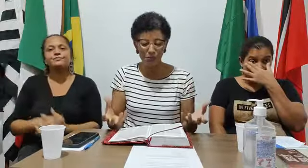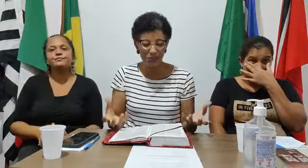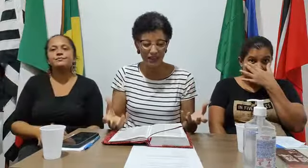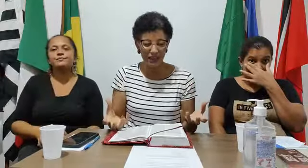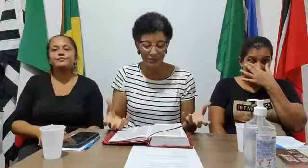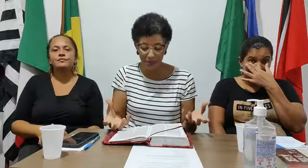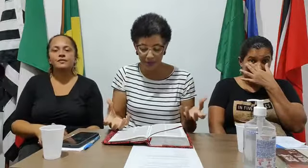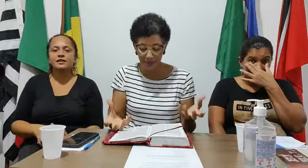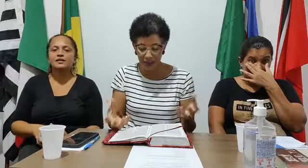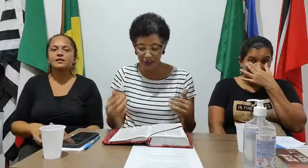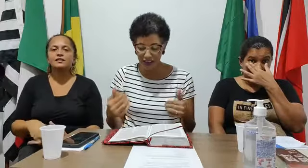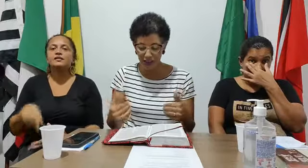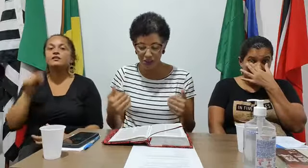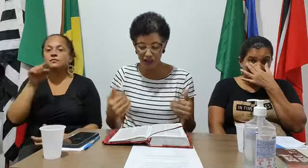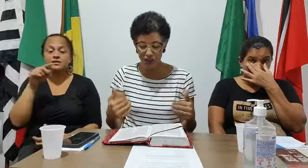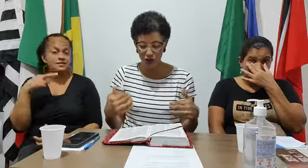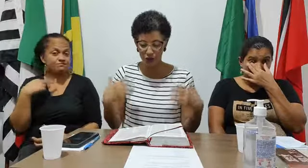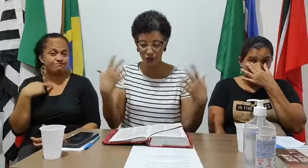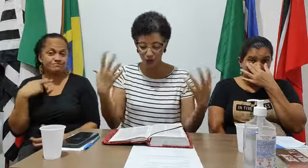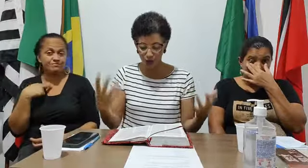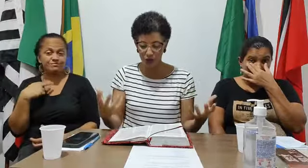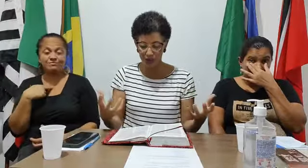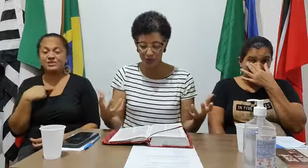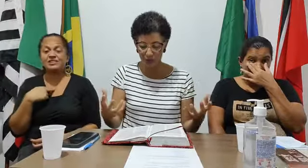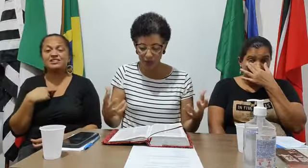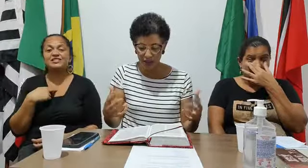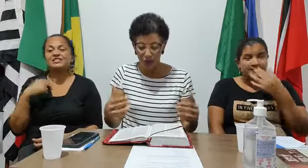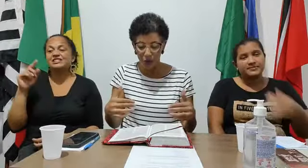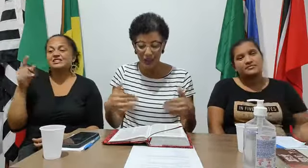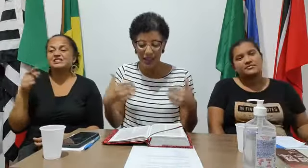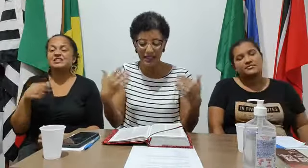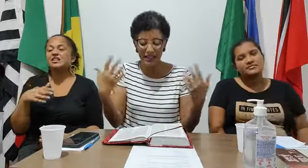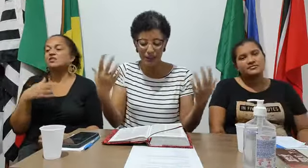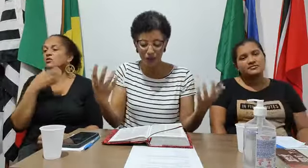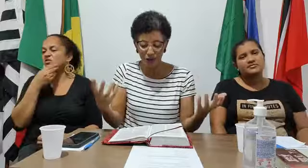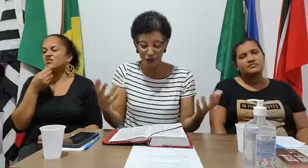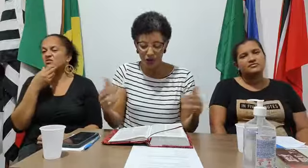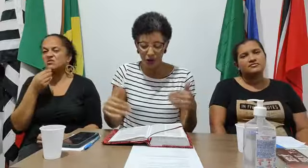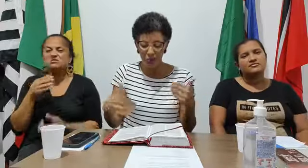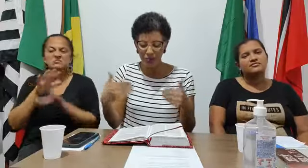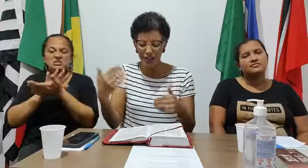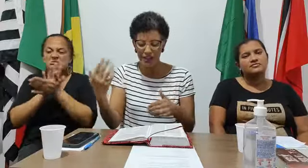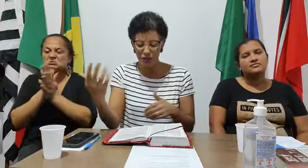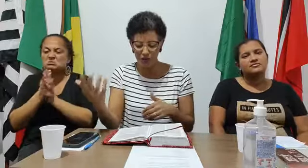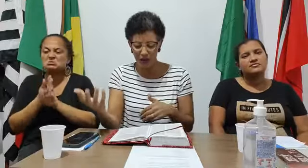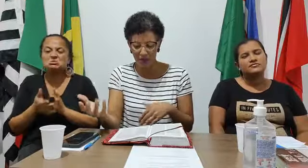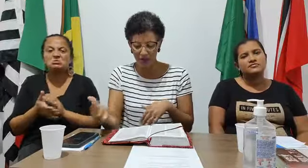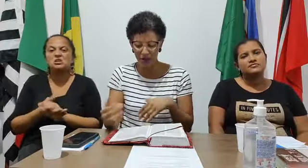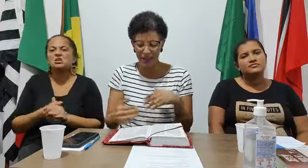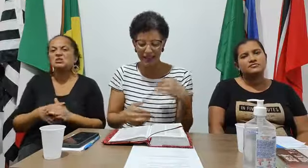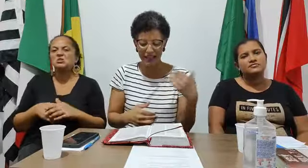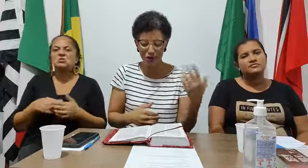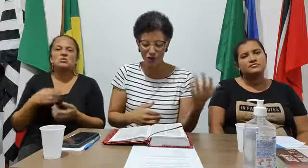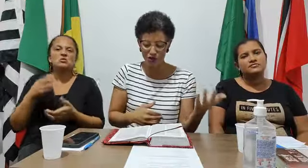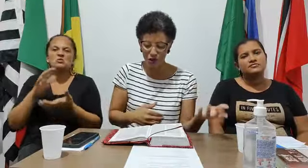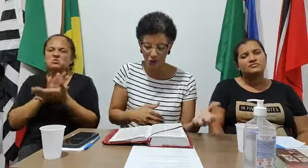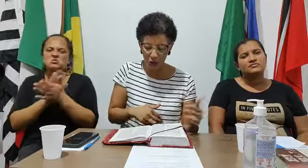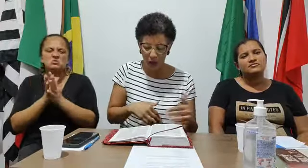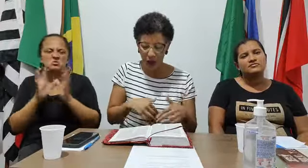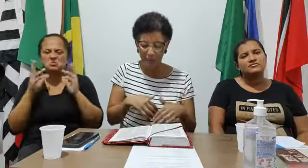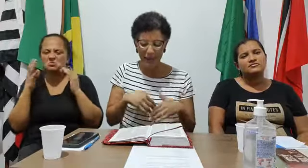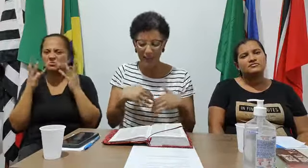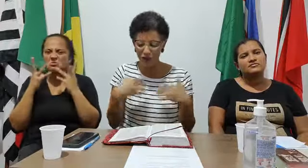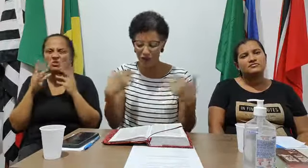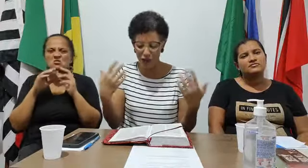da esposa, está aqui em 1 Pedro, não seja o adorno da esposa, o que é exterior, como frisado de cabelo, adereços de